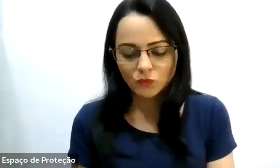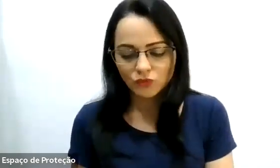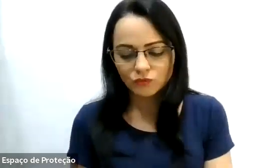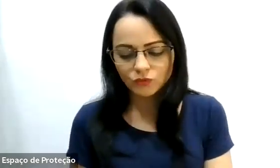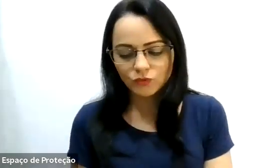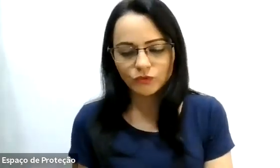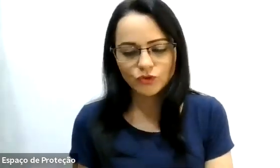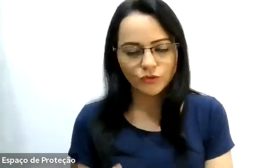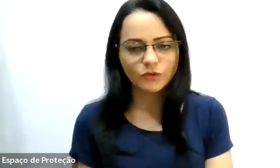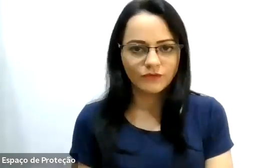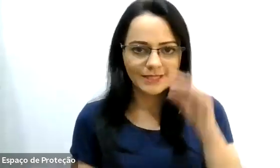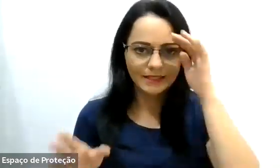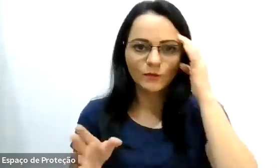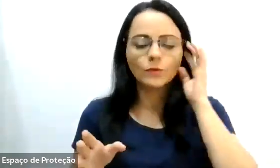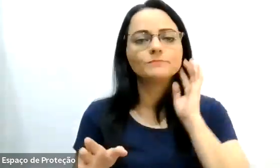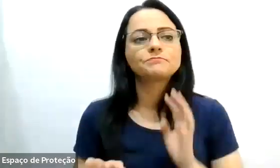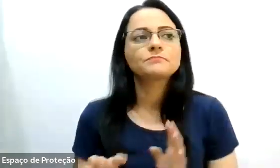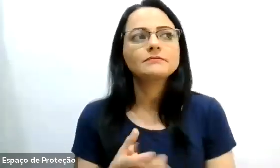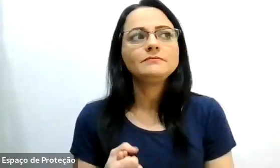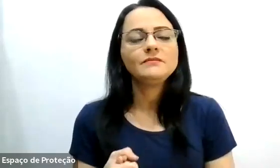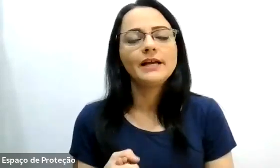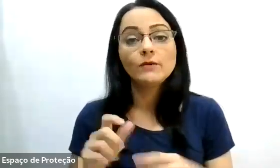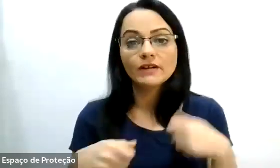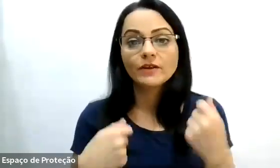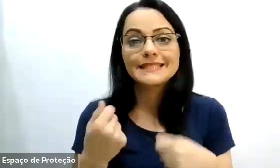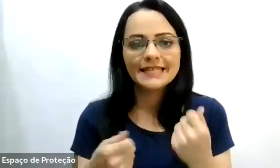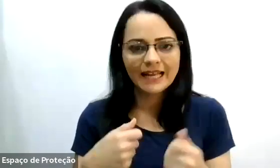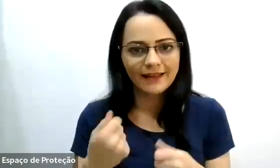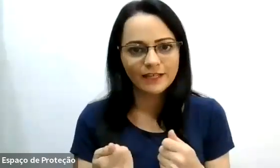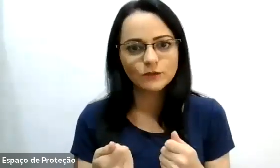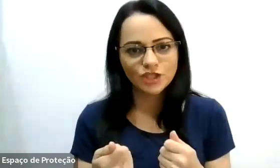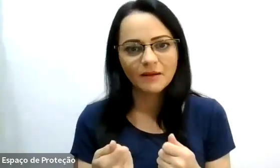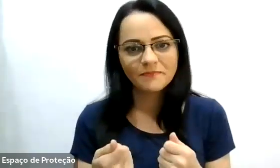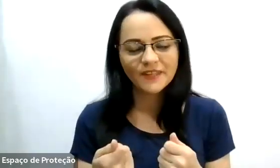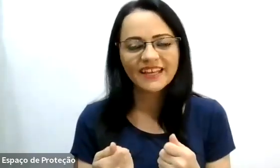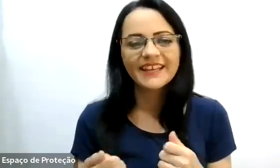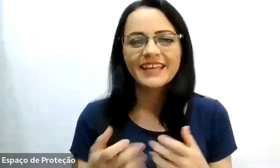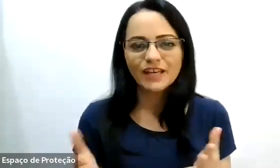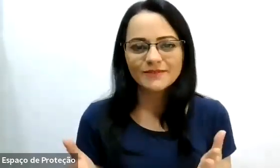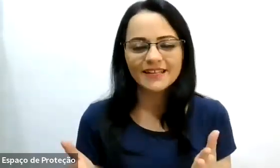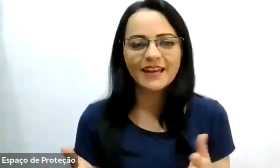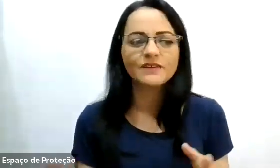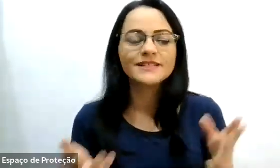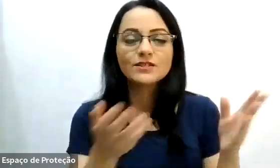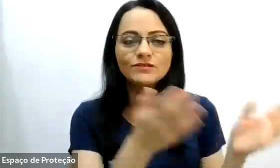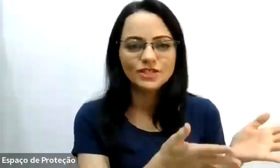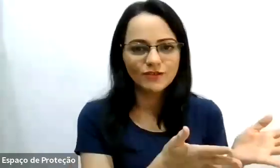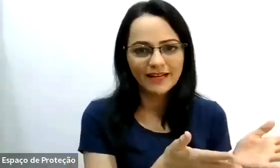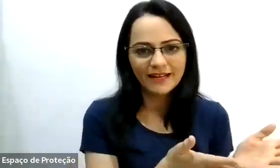Mateus 1, do 18 ao 25, eu gravei o sinalário já, né? O que é um sinalário? Existe o